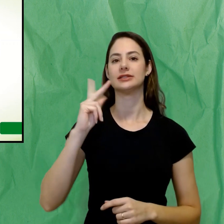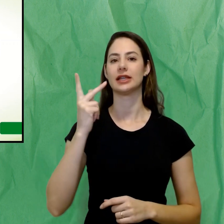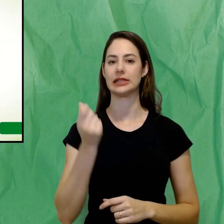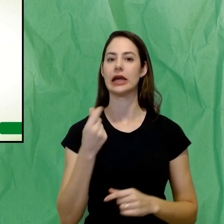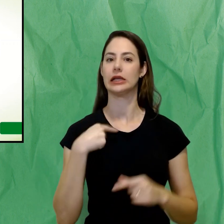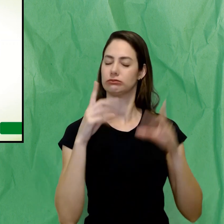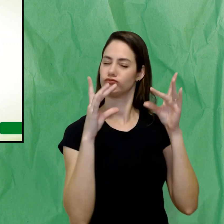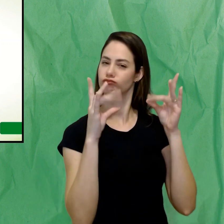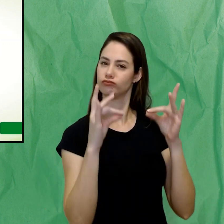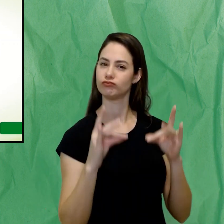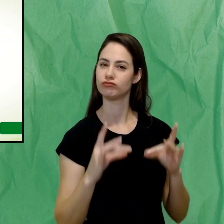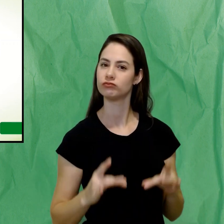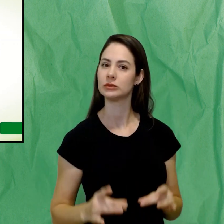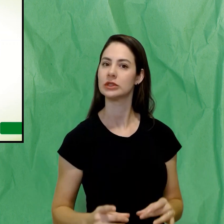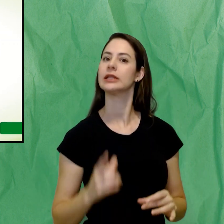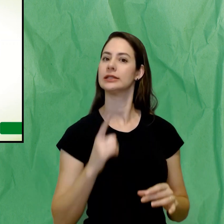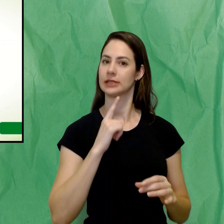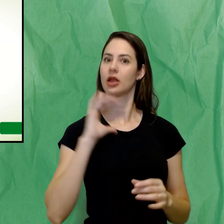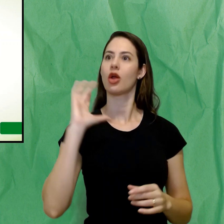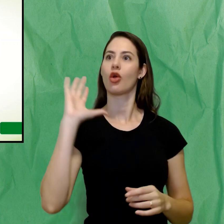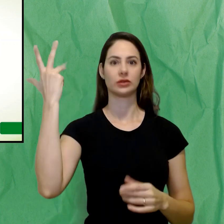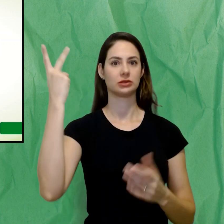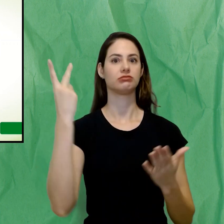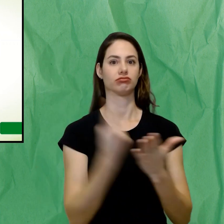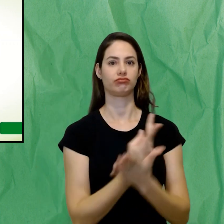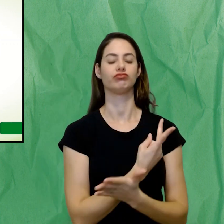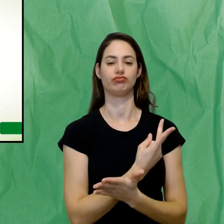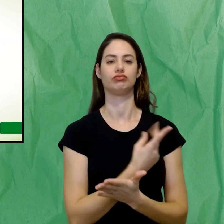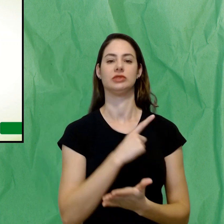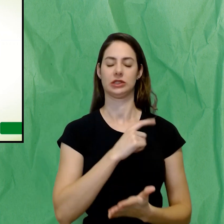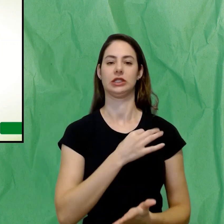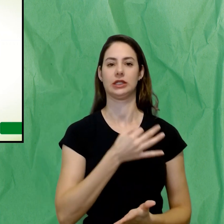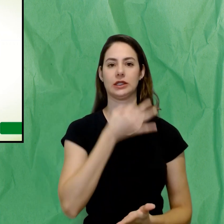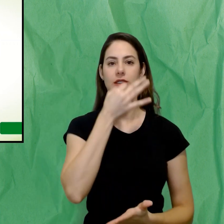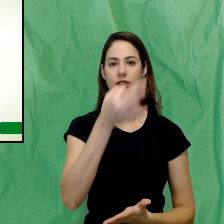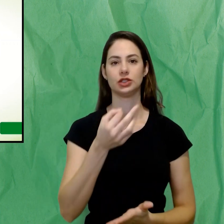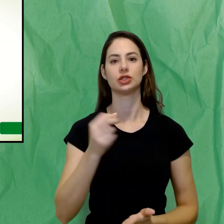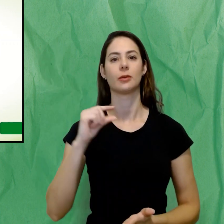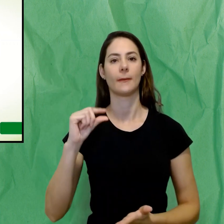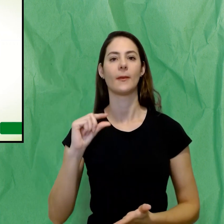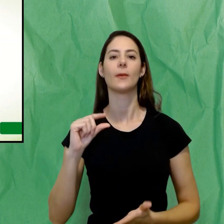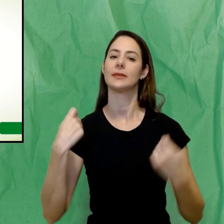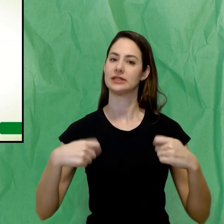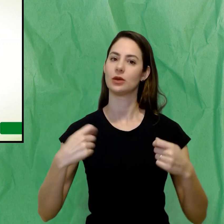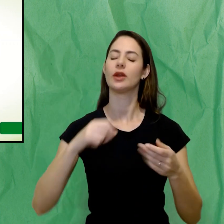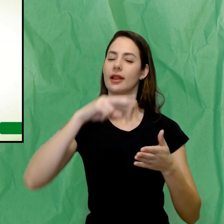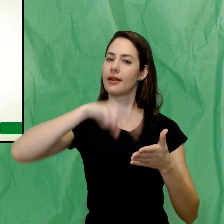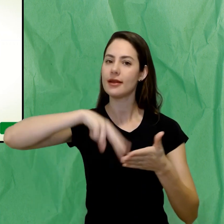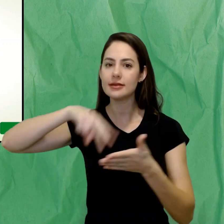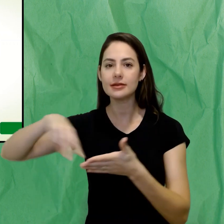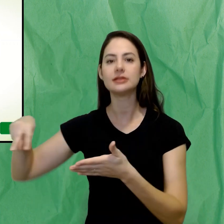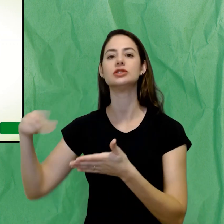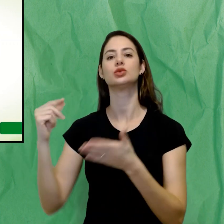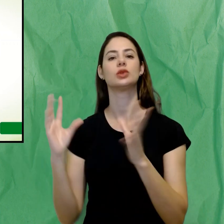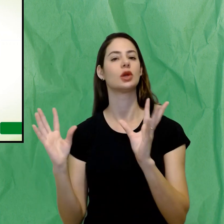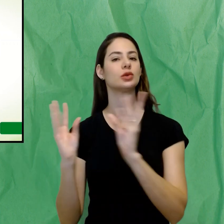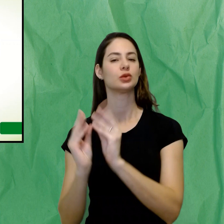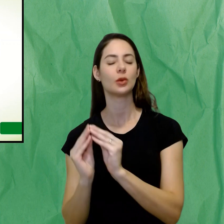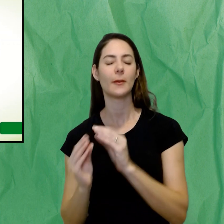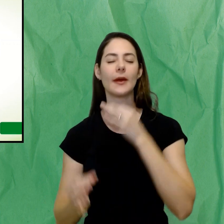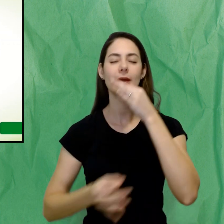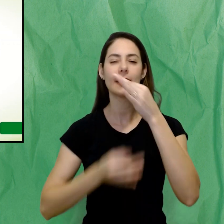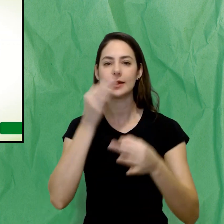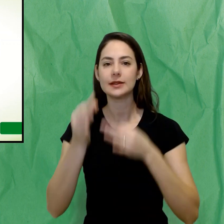fatos. Resenha crítica é a apresentação do conteúdo de uma obra, consiste na leitura, no resumo, na crítica e